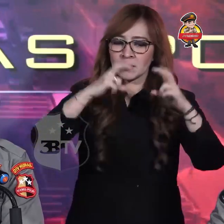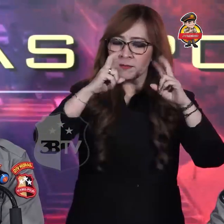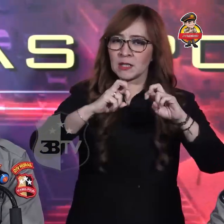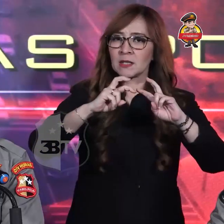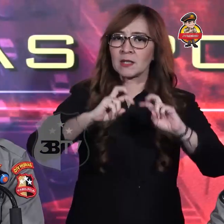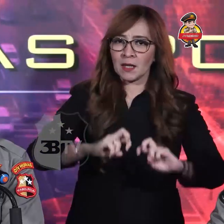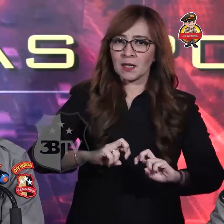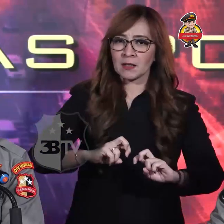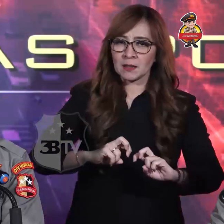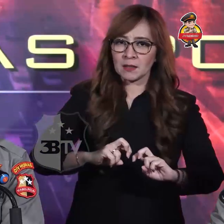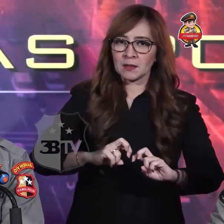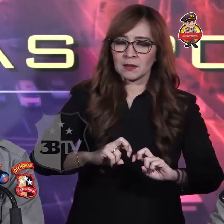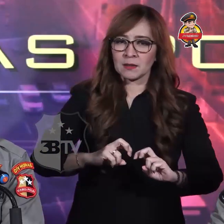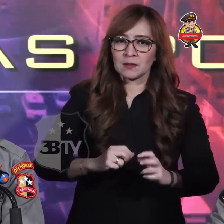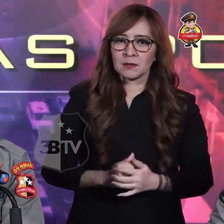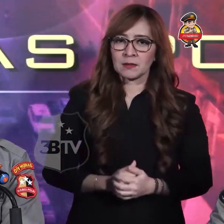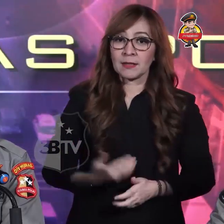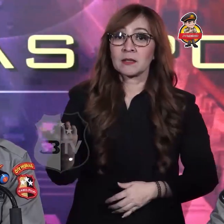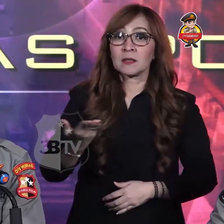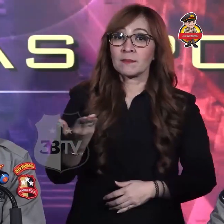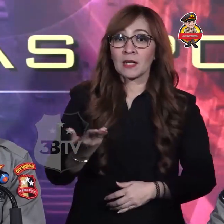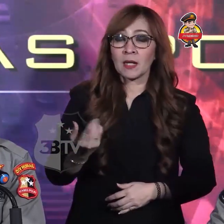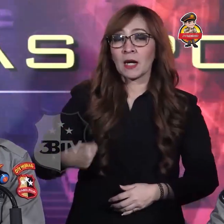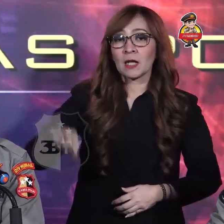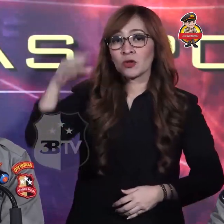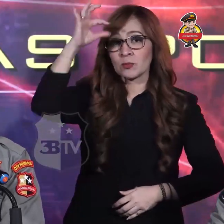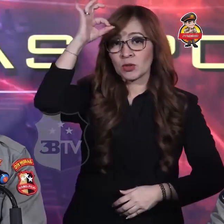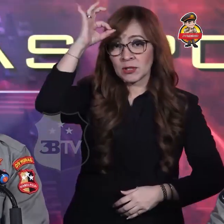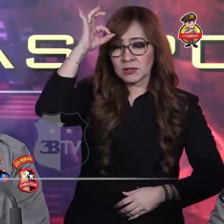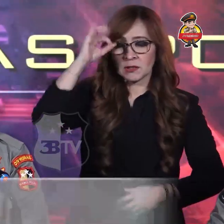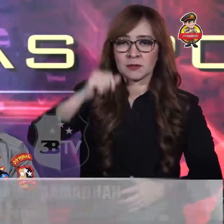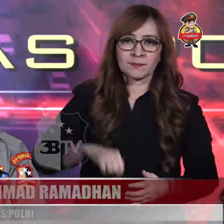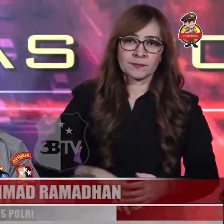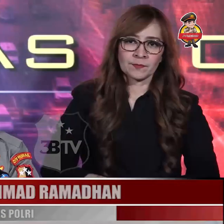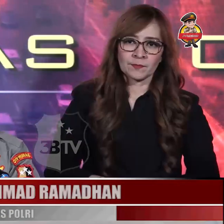penyidikan di Satreskrim Polresta Barelang.